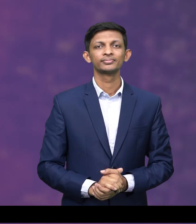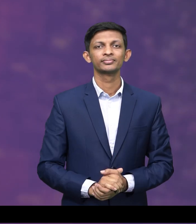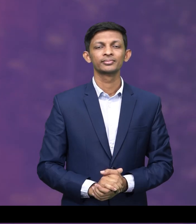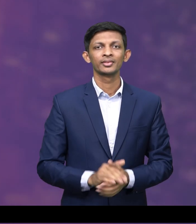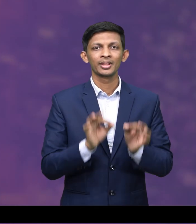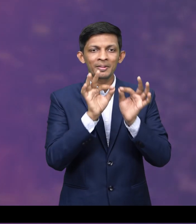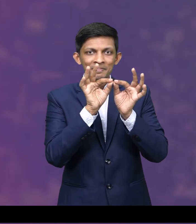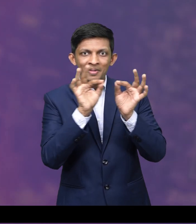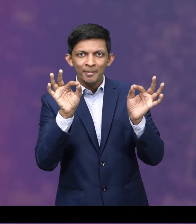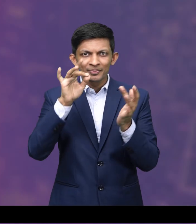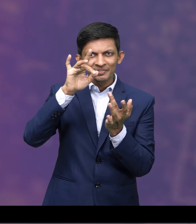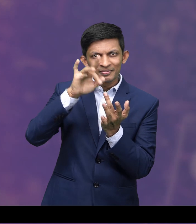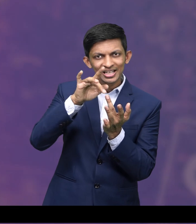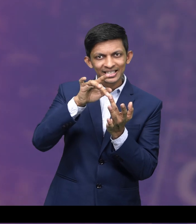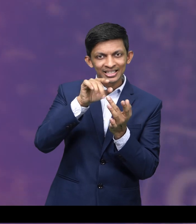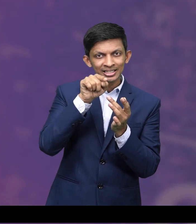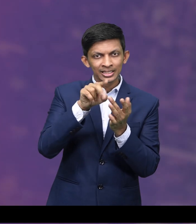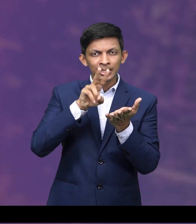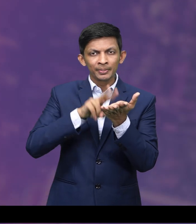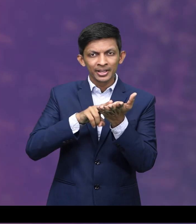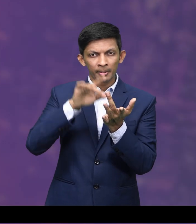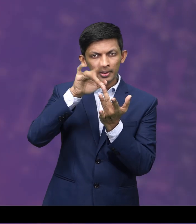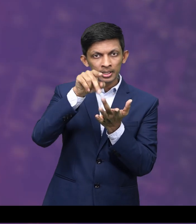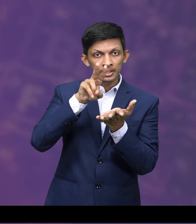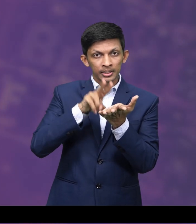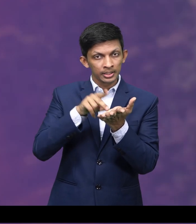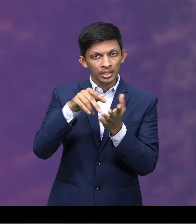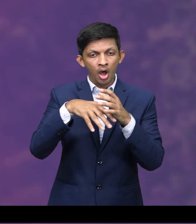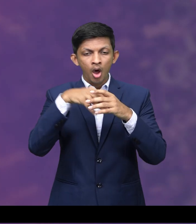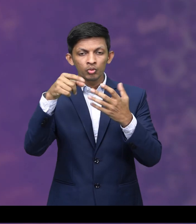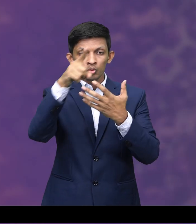అణువు యొక్క న్యూక్లియస్ మరియు బయటి షెల్ మధ్య దూరం పెరుగుతుంది.